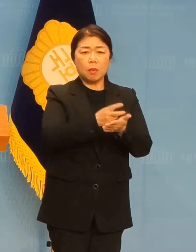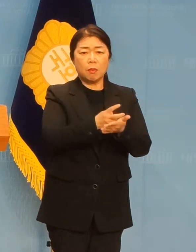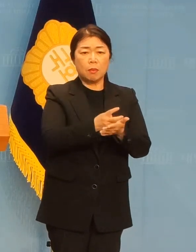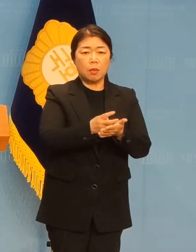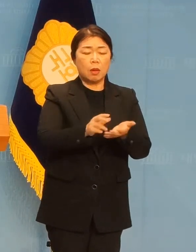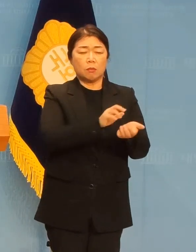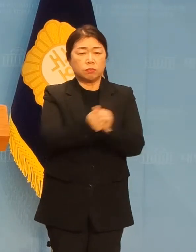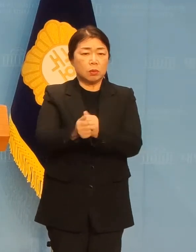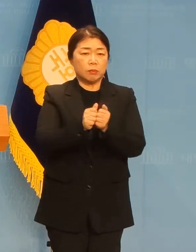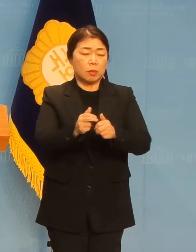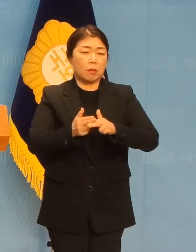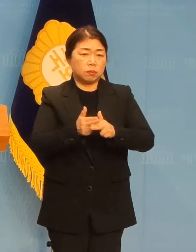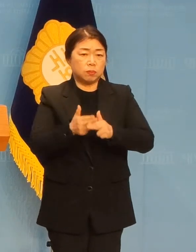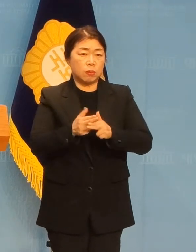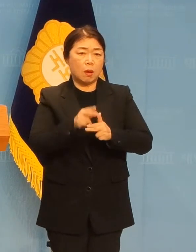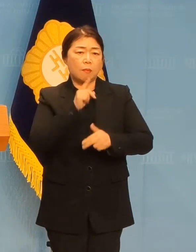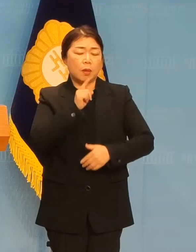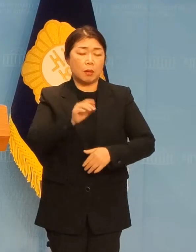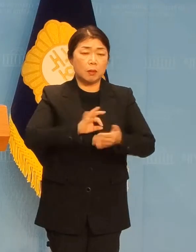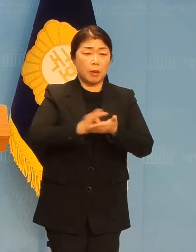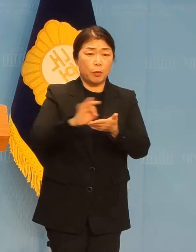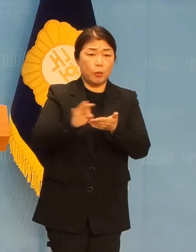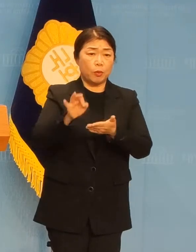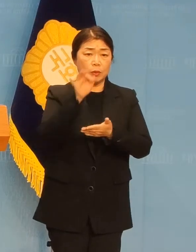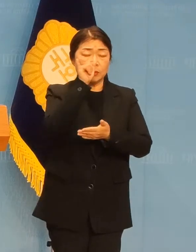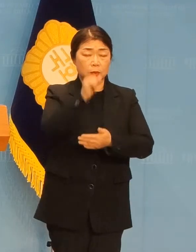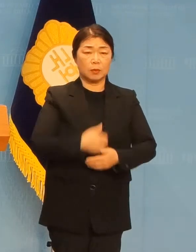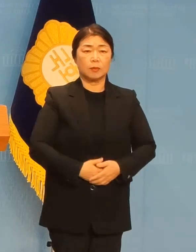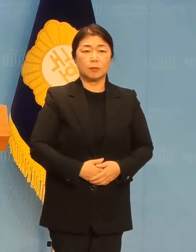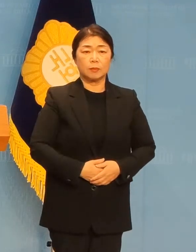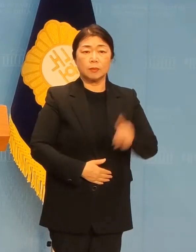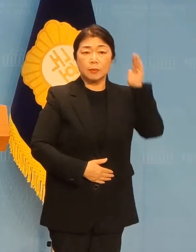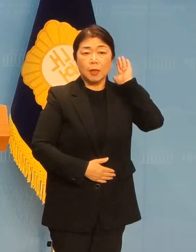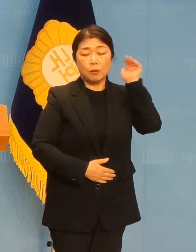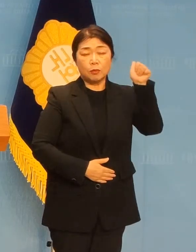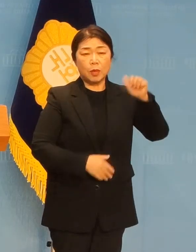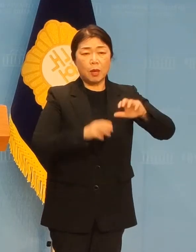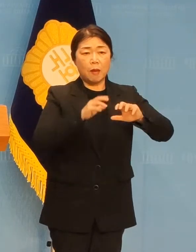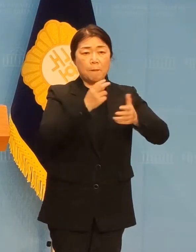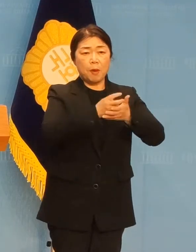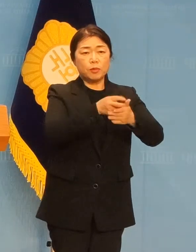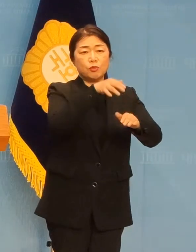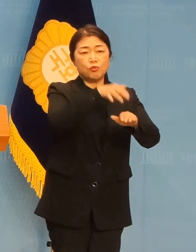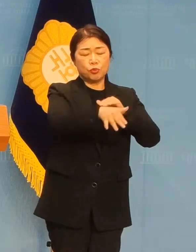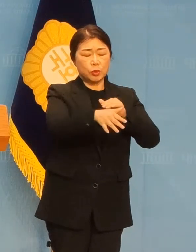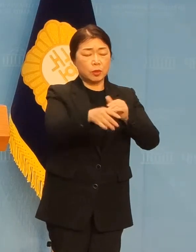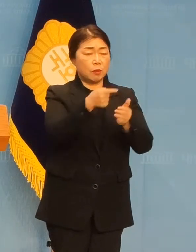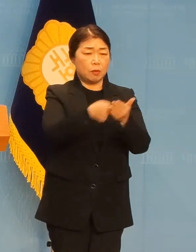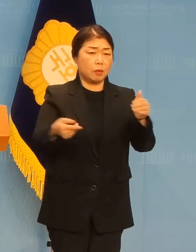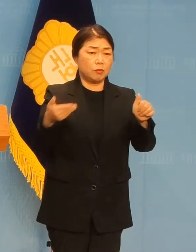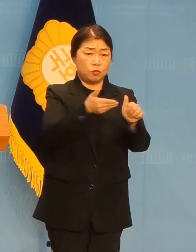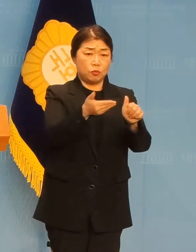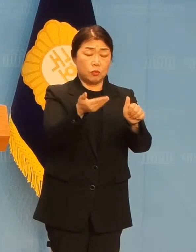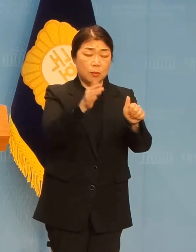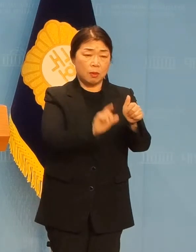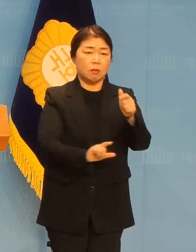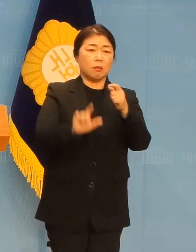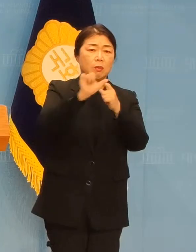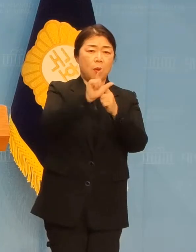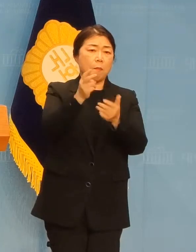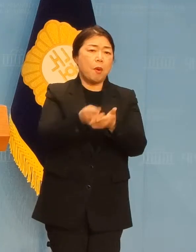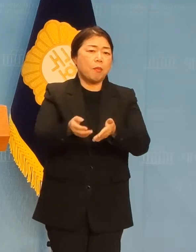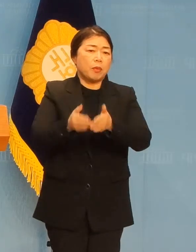있습니다. 대한민국의 삼권 분립과 법치주의를 정면으로 훼손하는 것도 모자라 입법의 탈을